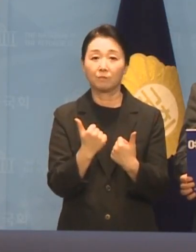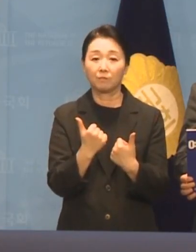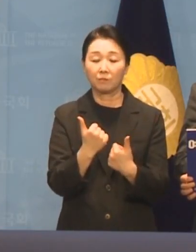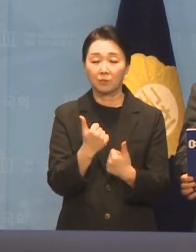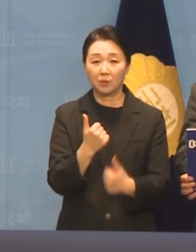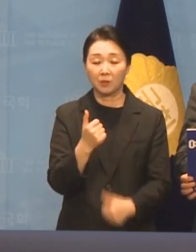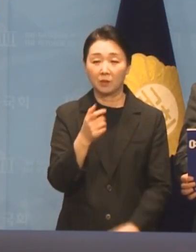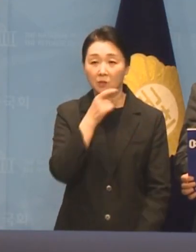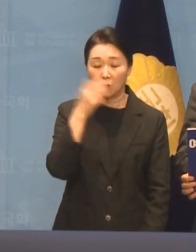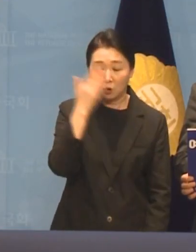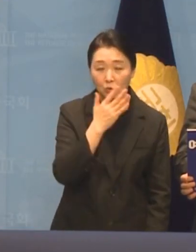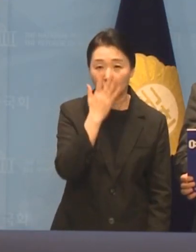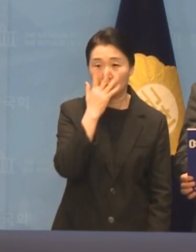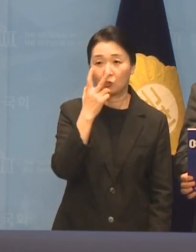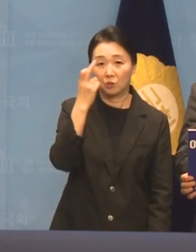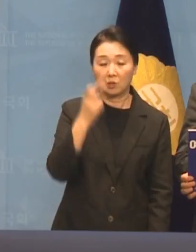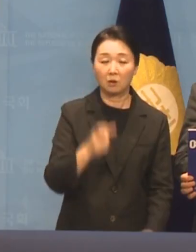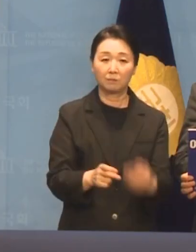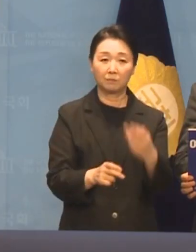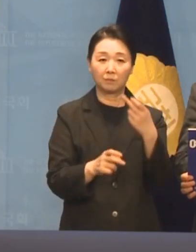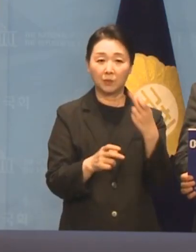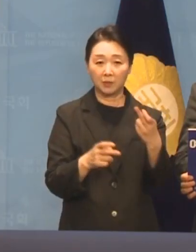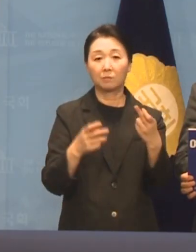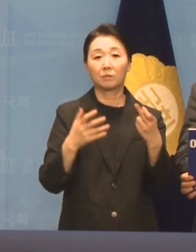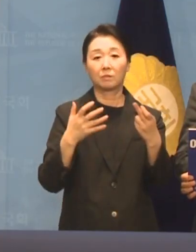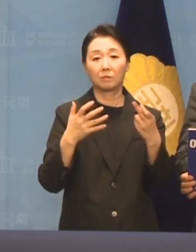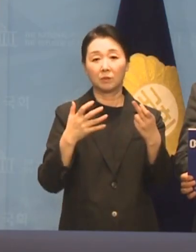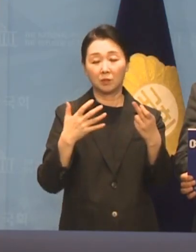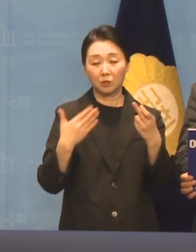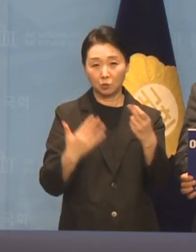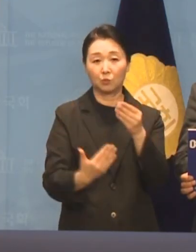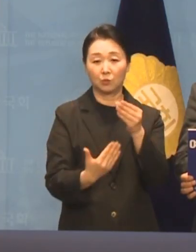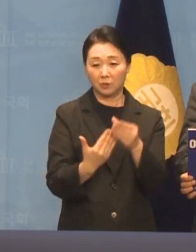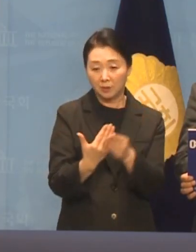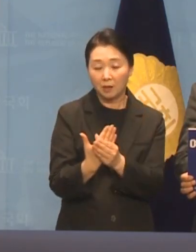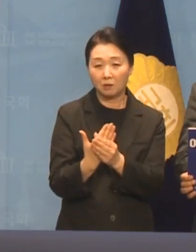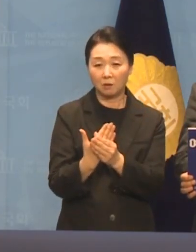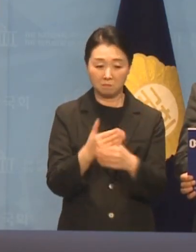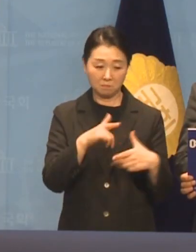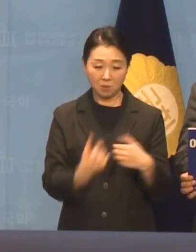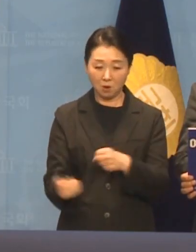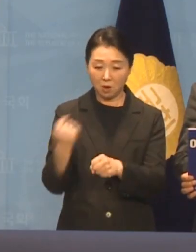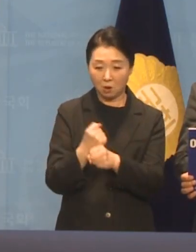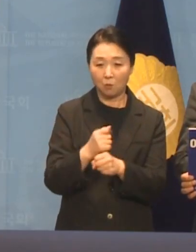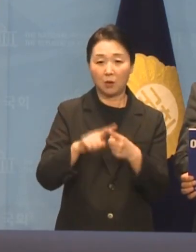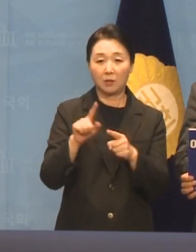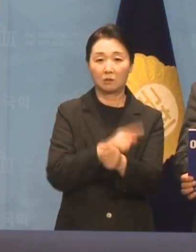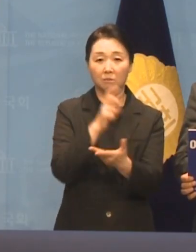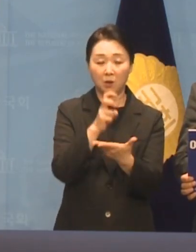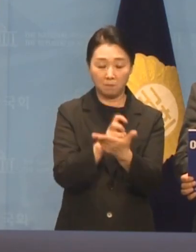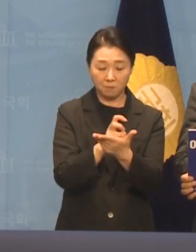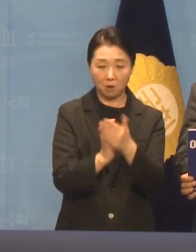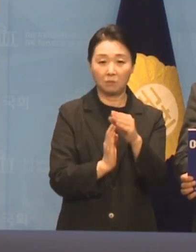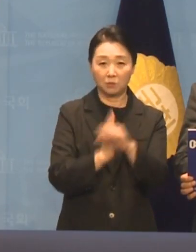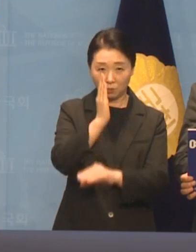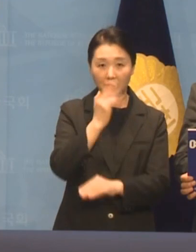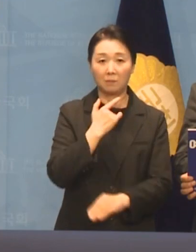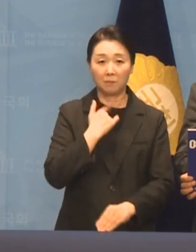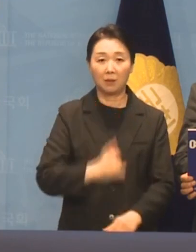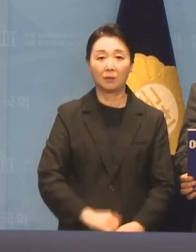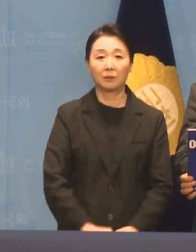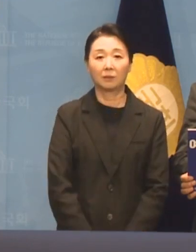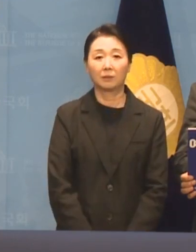순천 11.9 사건 진상규명 및 희생자 명예회복에 관한 특별법 개정안을